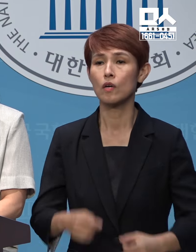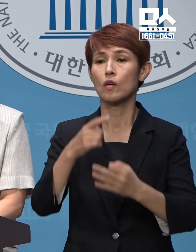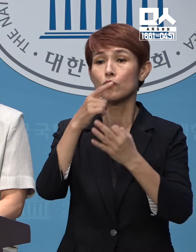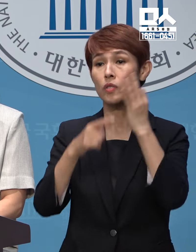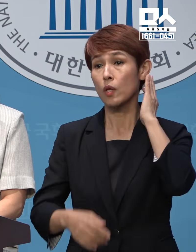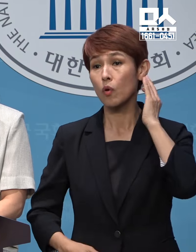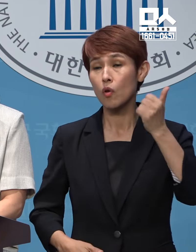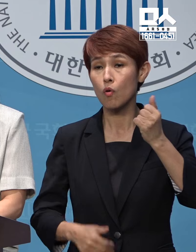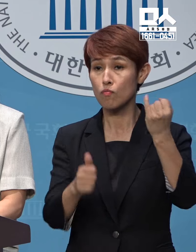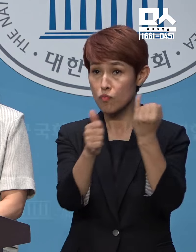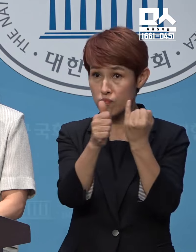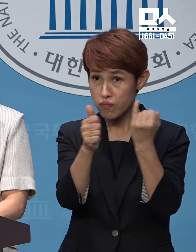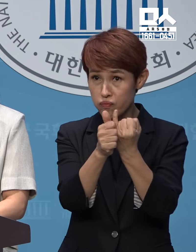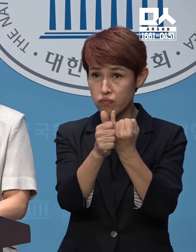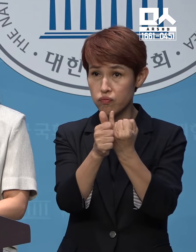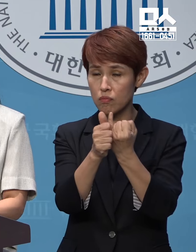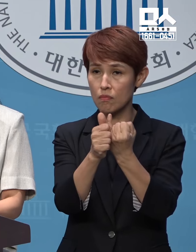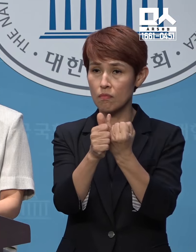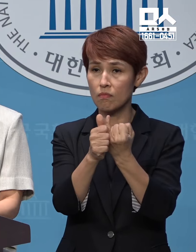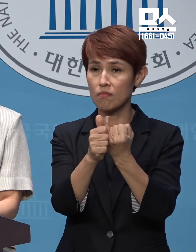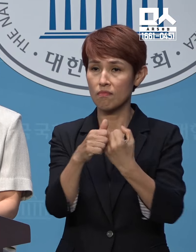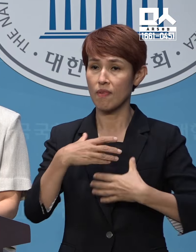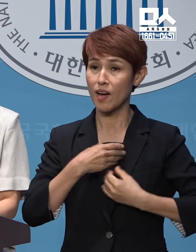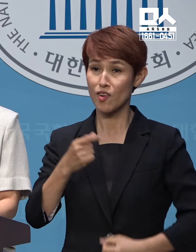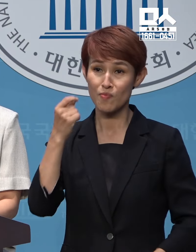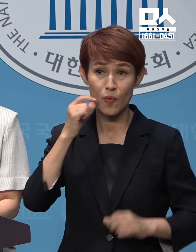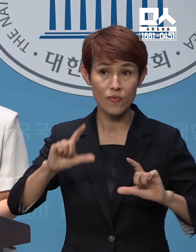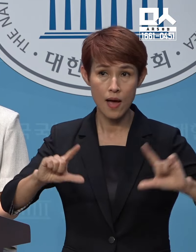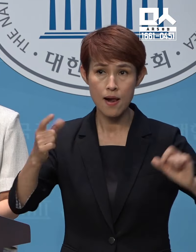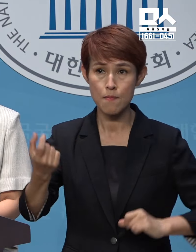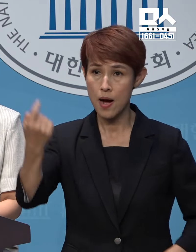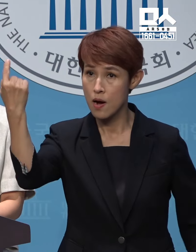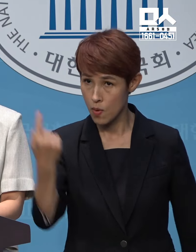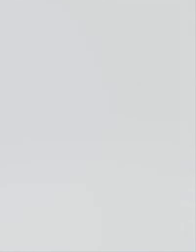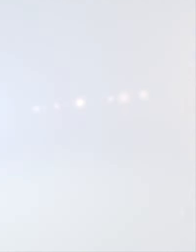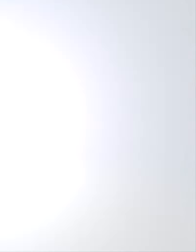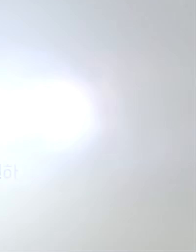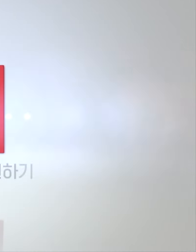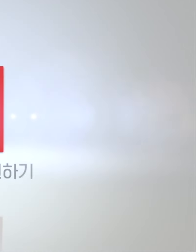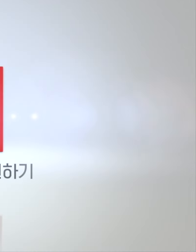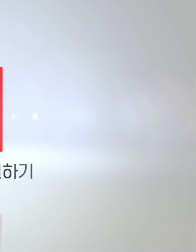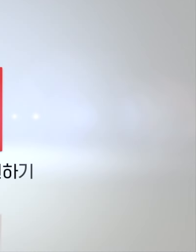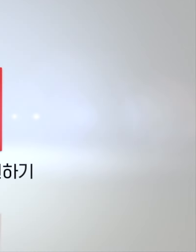대통령 부부가 안녕하지 못하는 순간이 빨라질 수도 있으니까요.